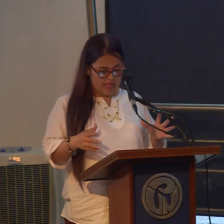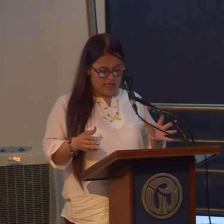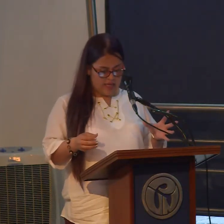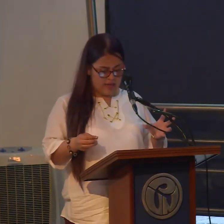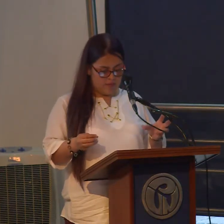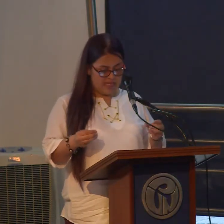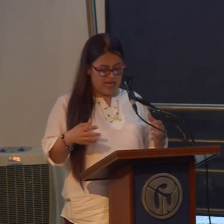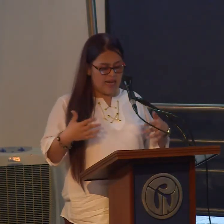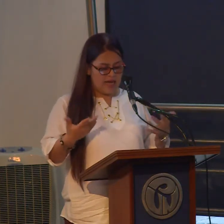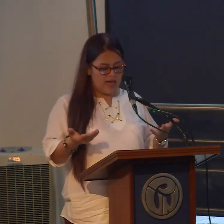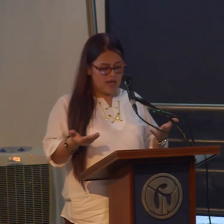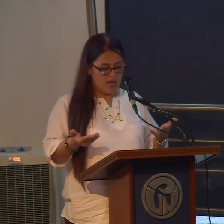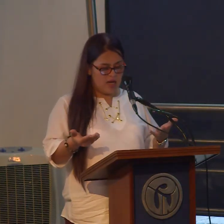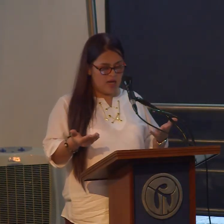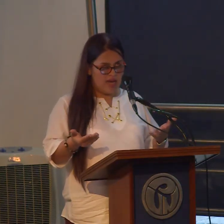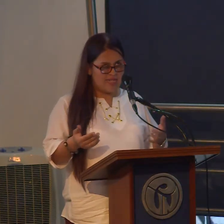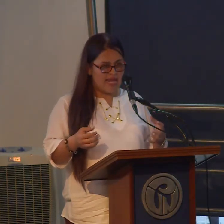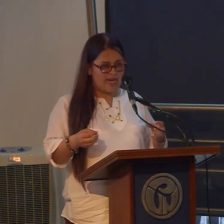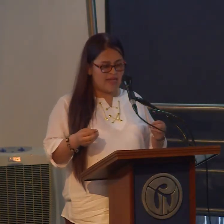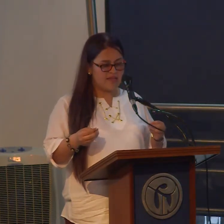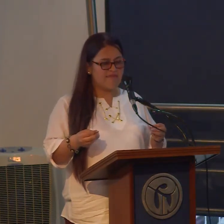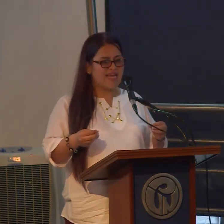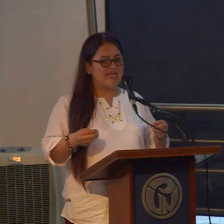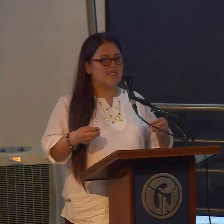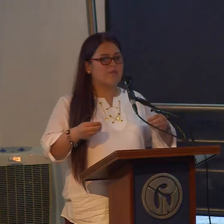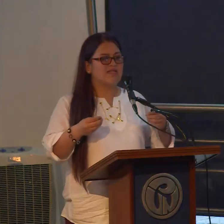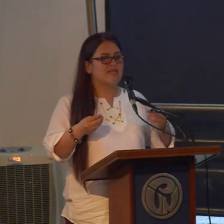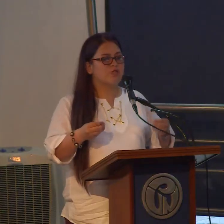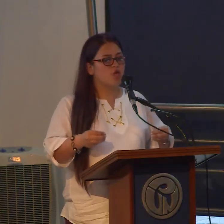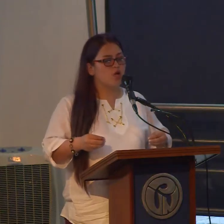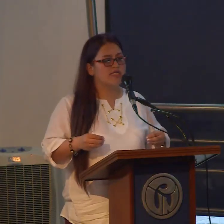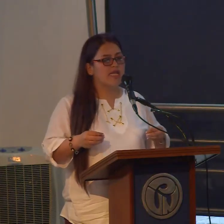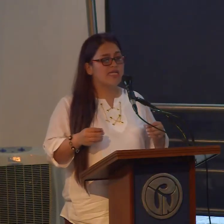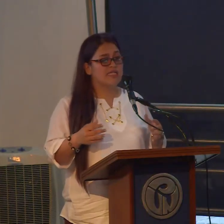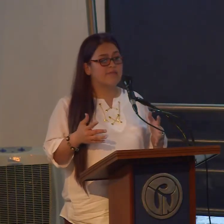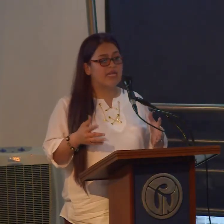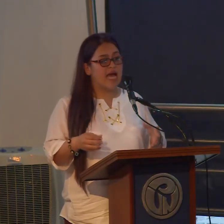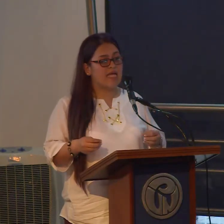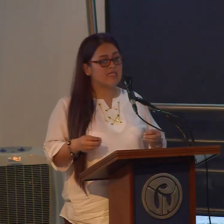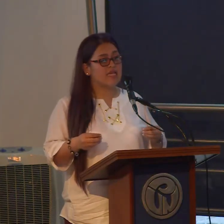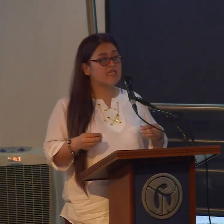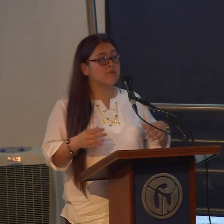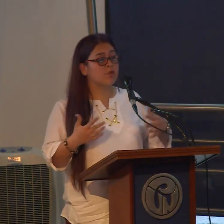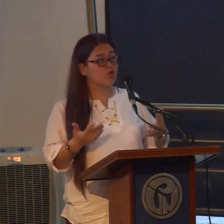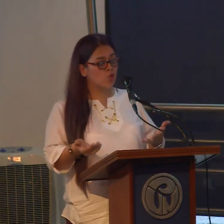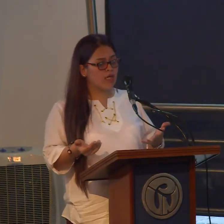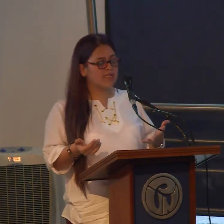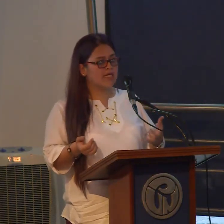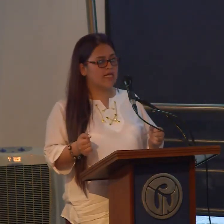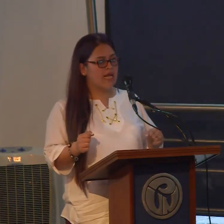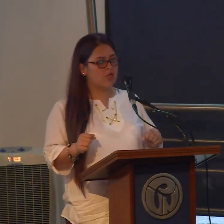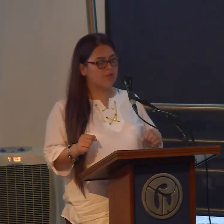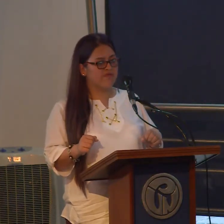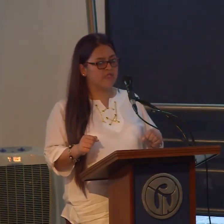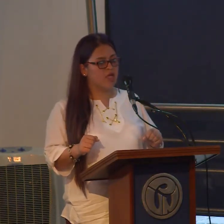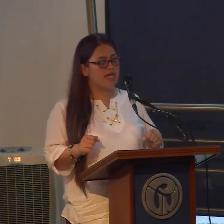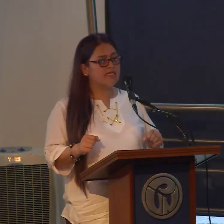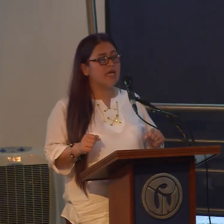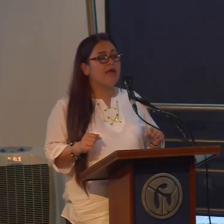Y pues la idea era identificar esas percepciones, esas miradas, esas posturas que tenían